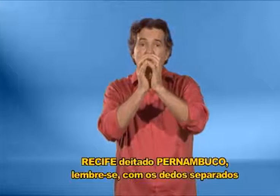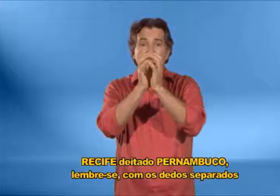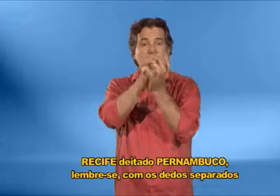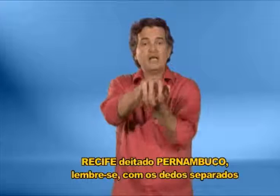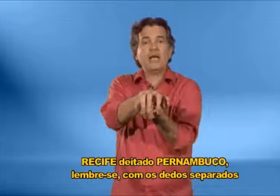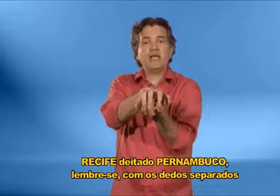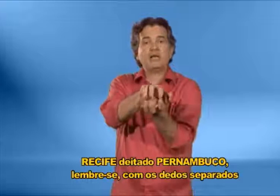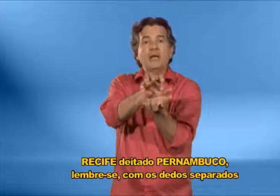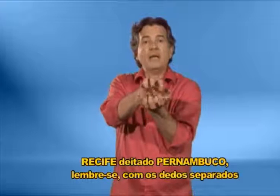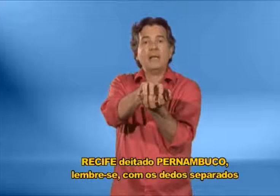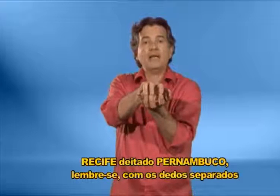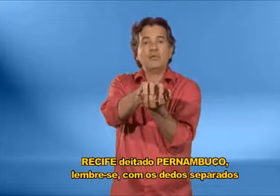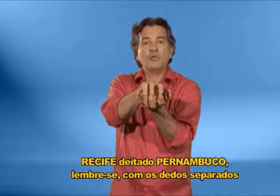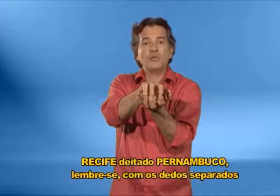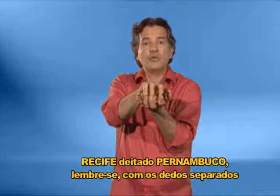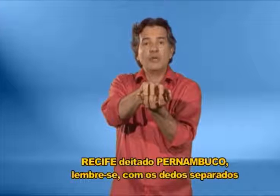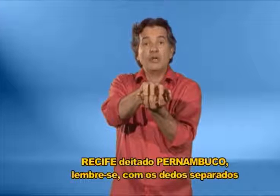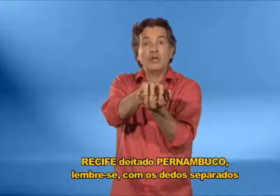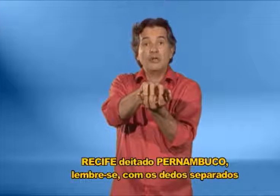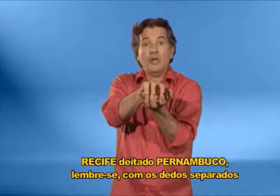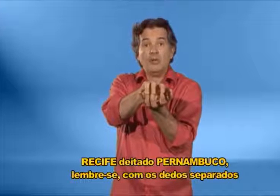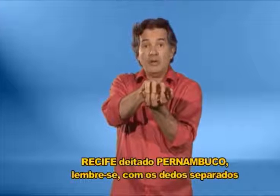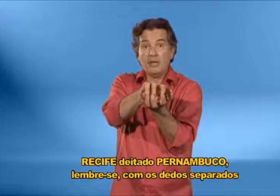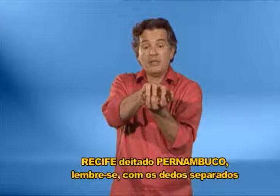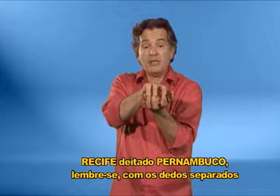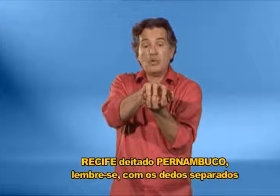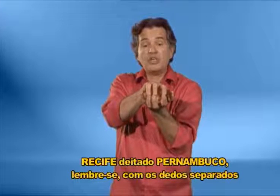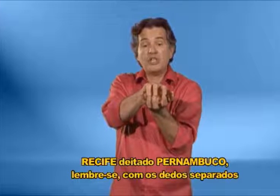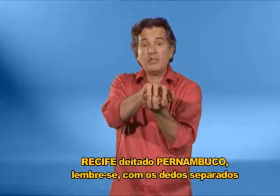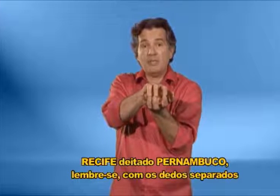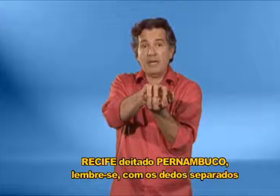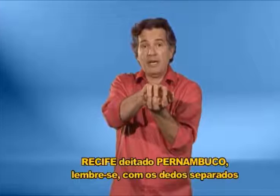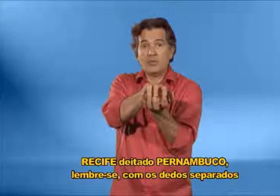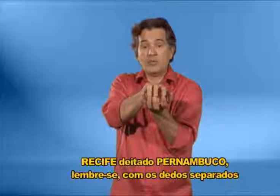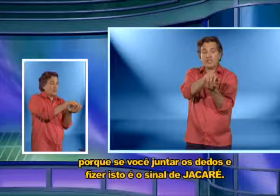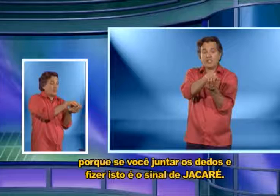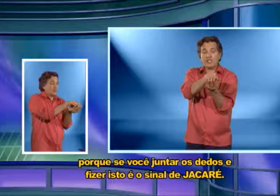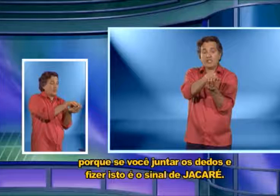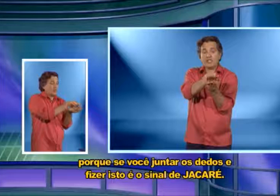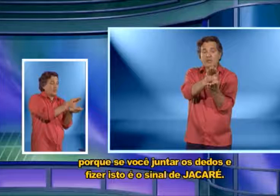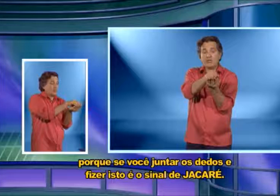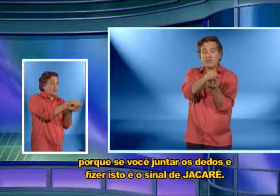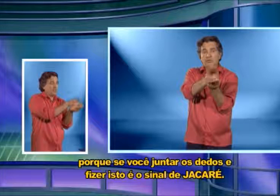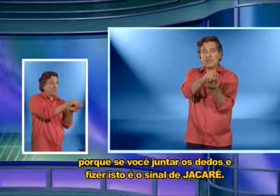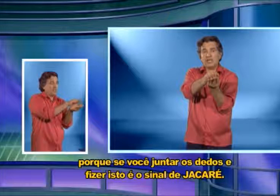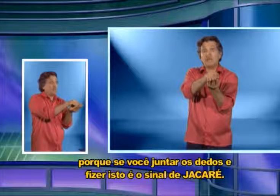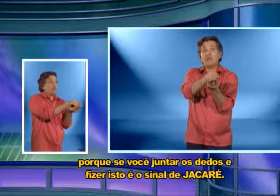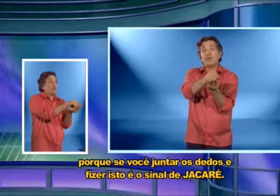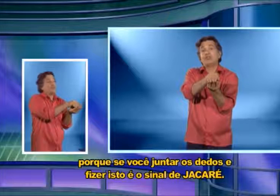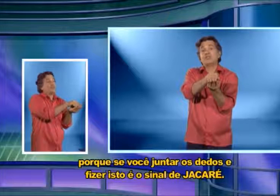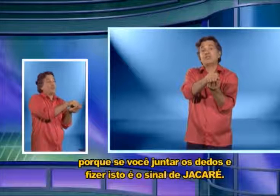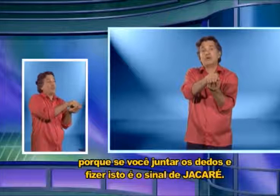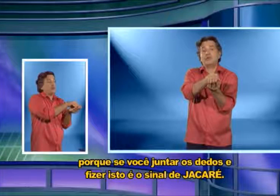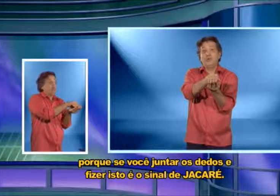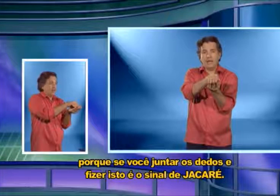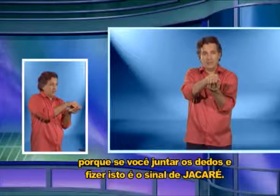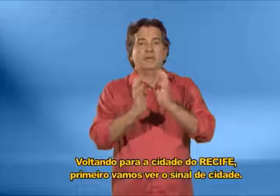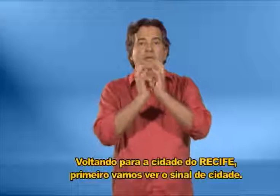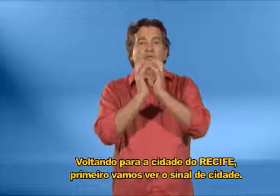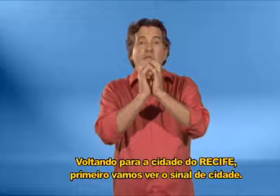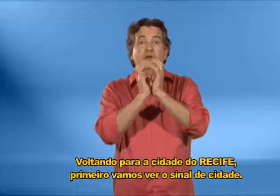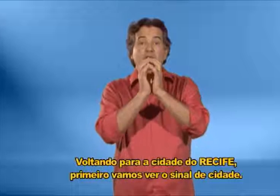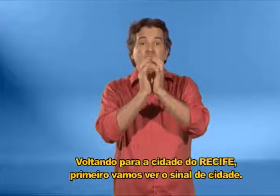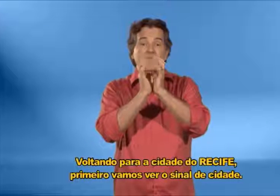Recife, deitado, Pernambuco. Lembre-se, com os dedos separados, porque se você juntar os dedos e fizer isso, é o sinal de